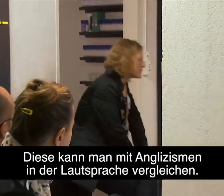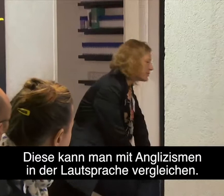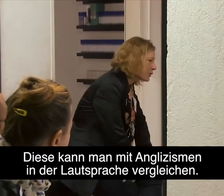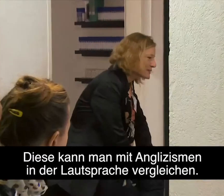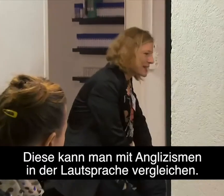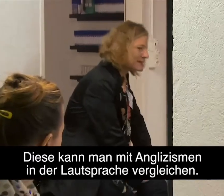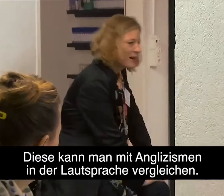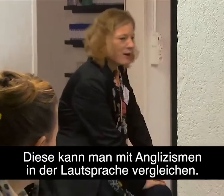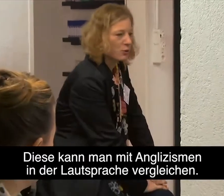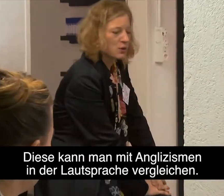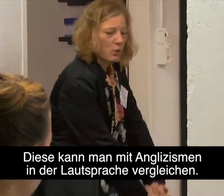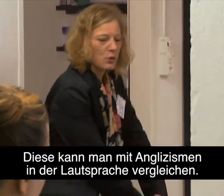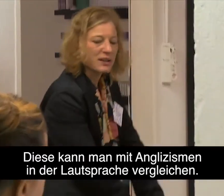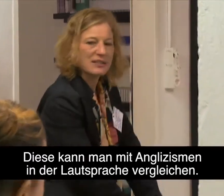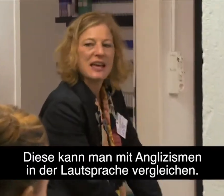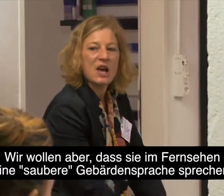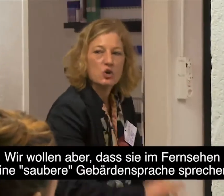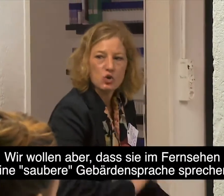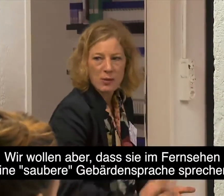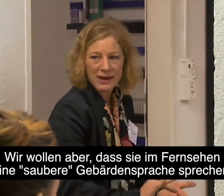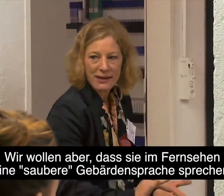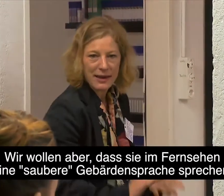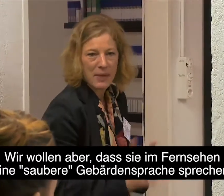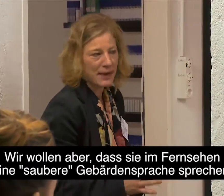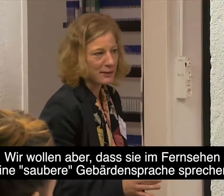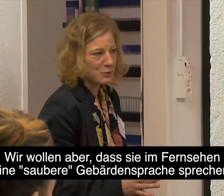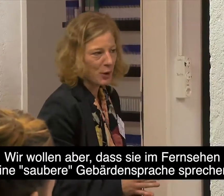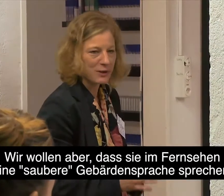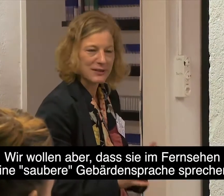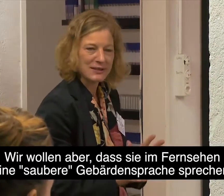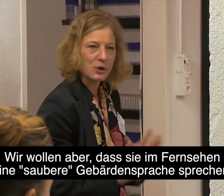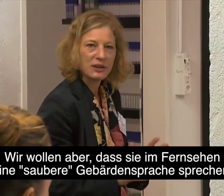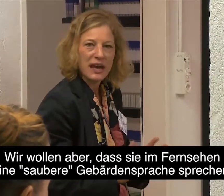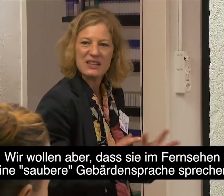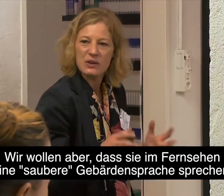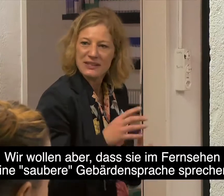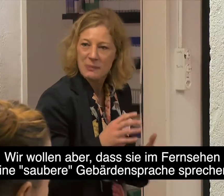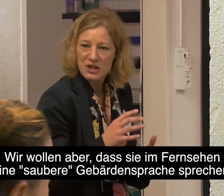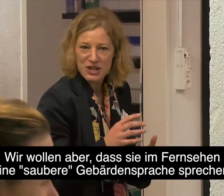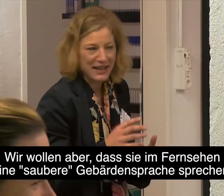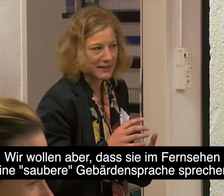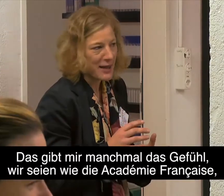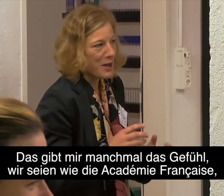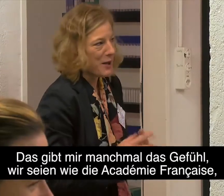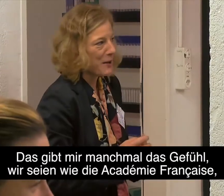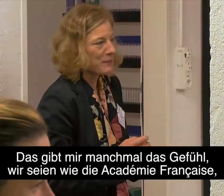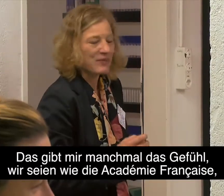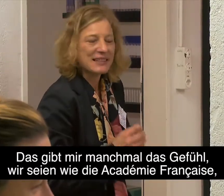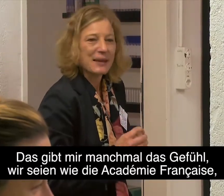Akademie Française, wo so schaut, dass eine saubere Gebärdensprache, also dass es nicht so ein Misch gibt. Weil